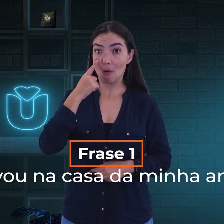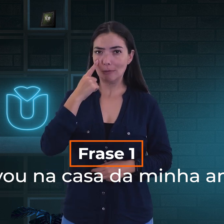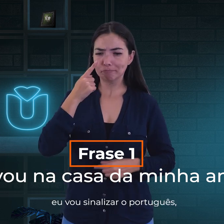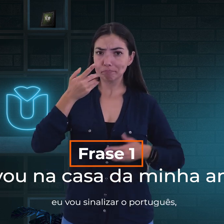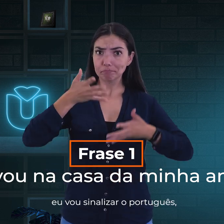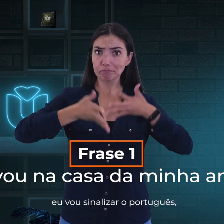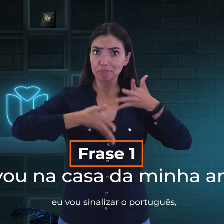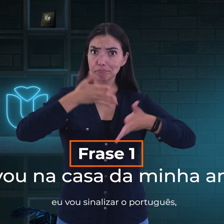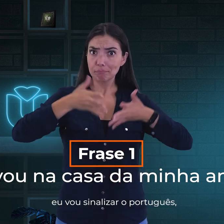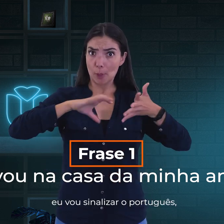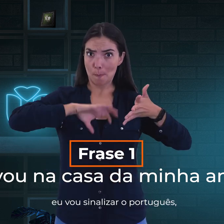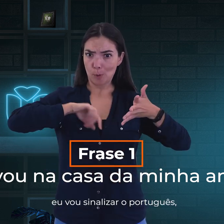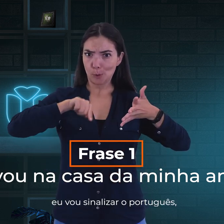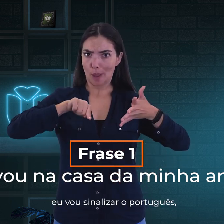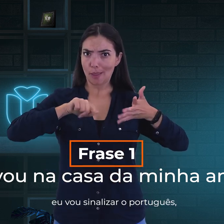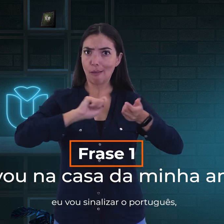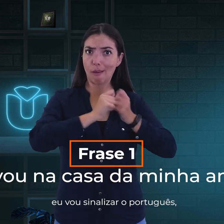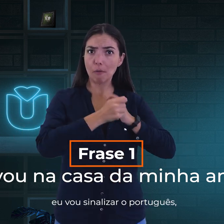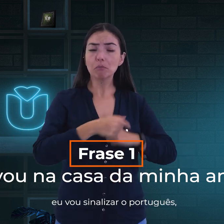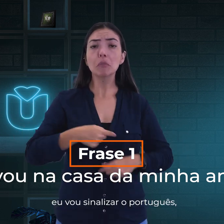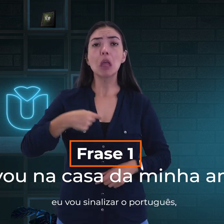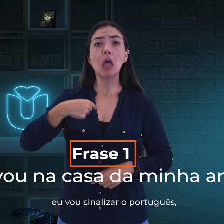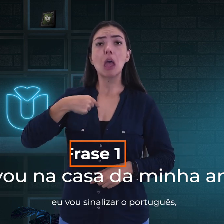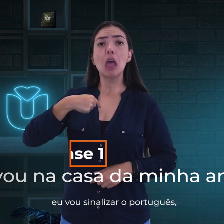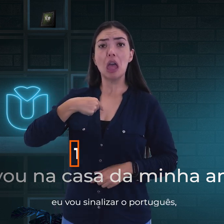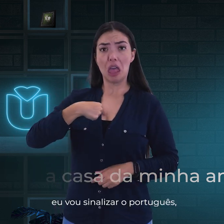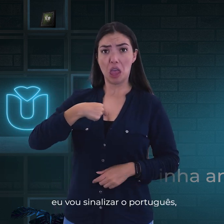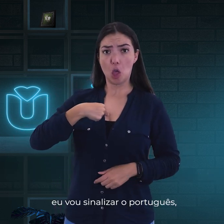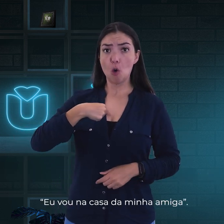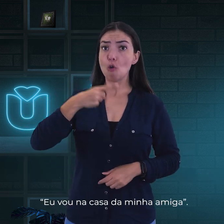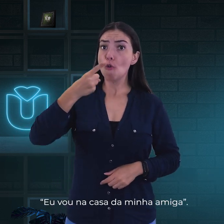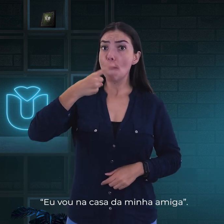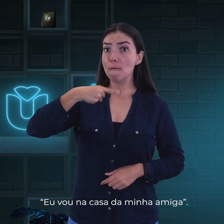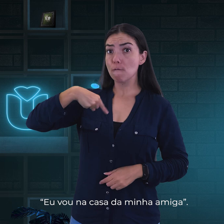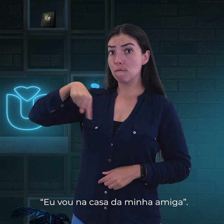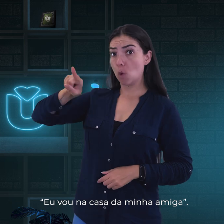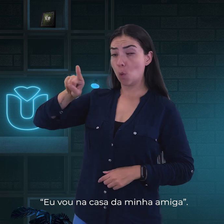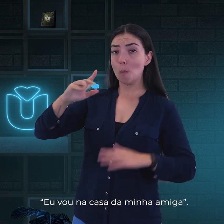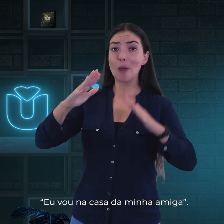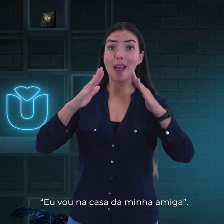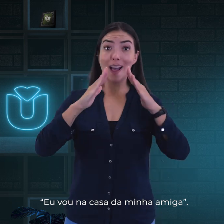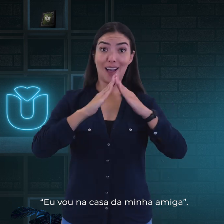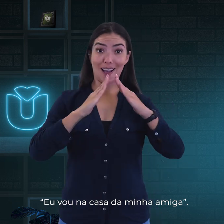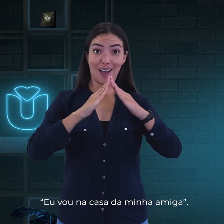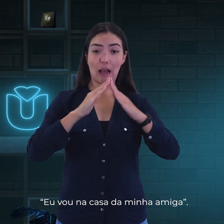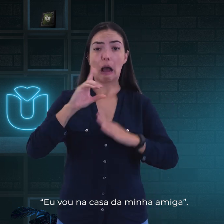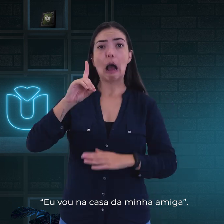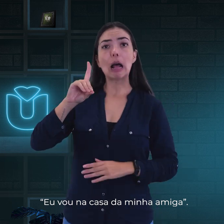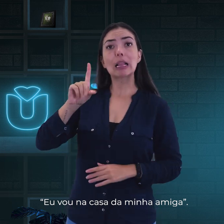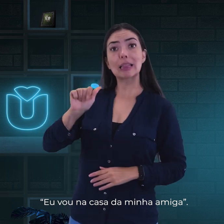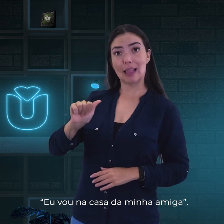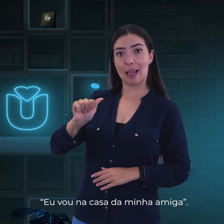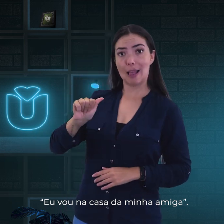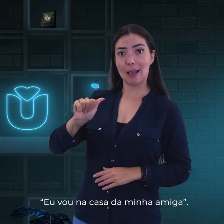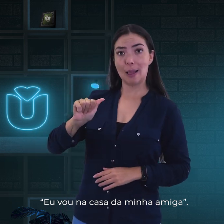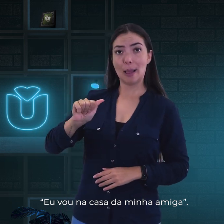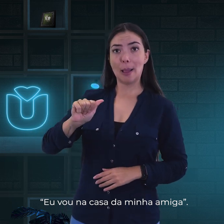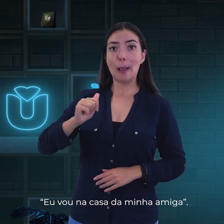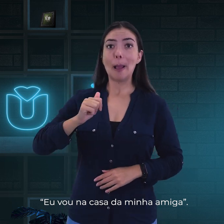Veja, eu vou sinalizar o português. Eu vou na casa da minha